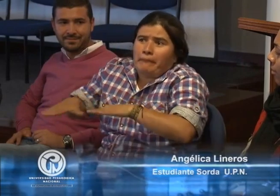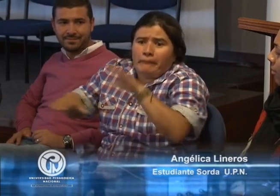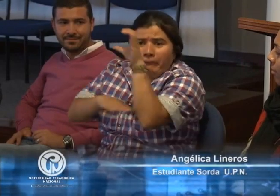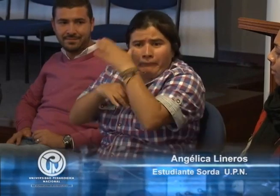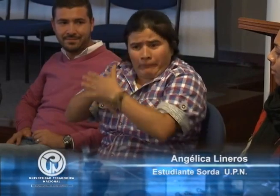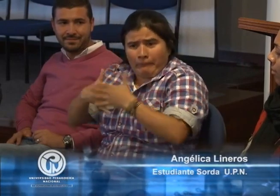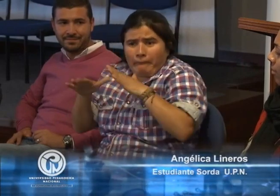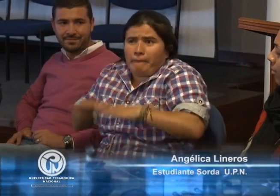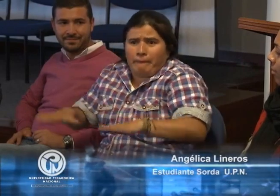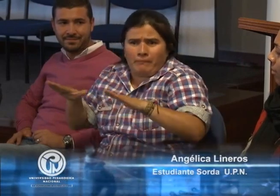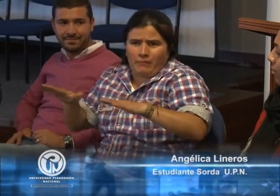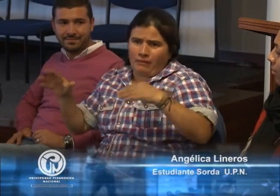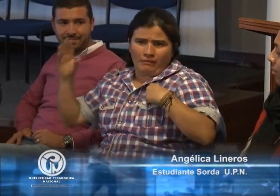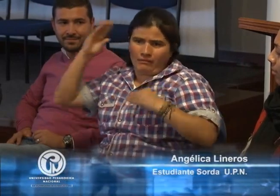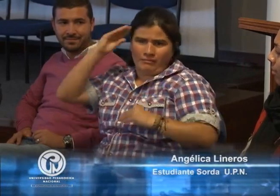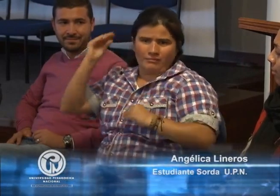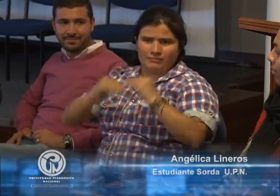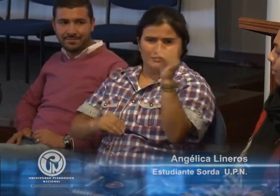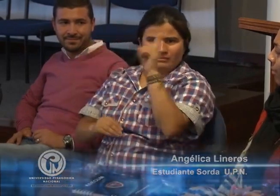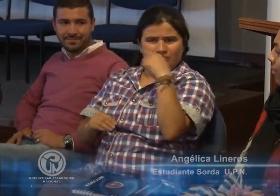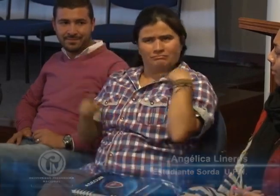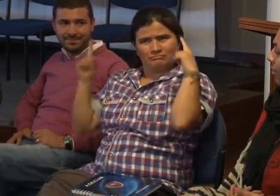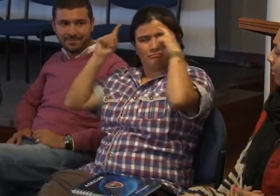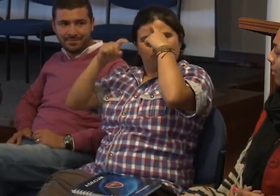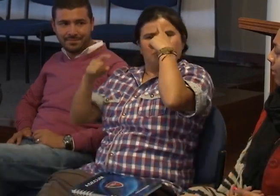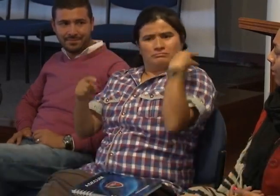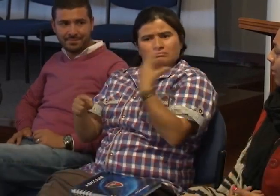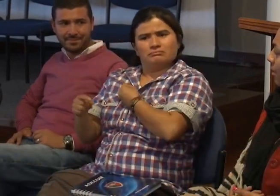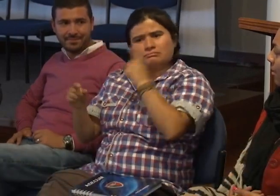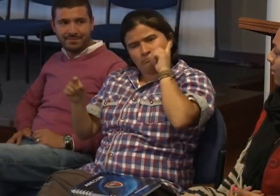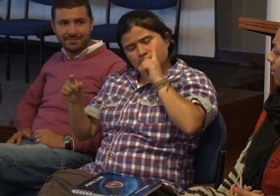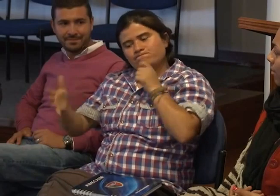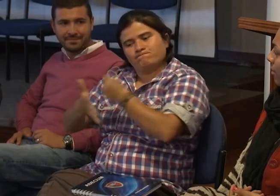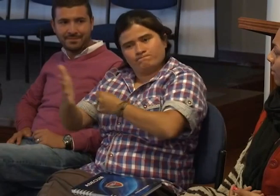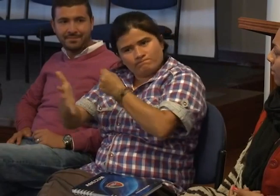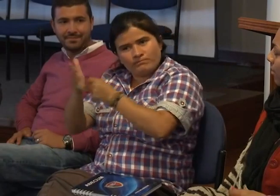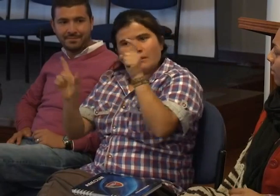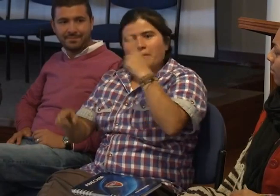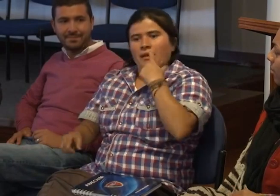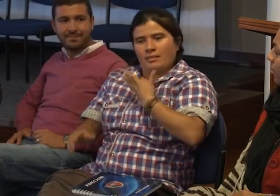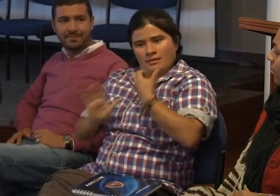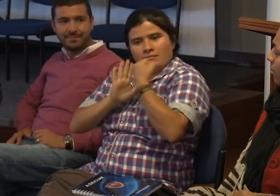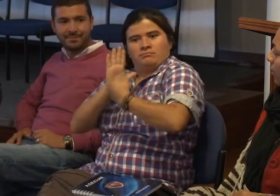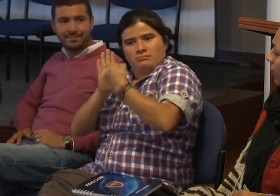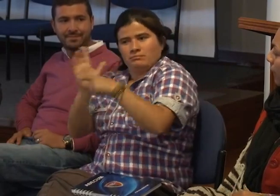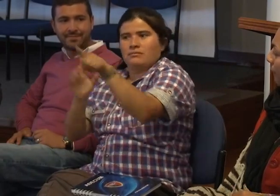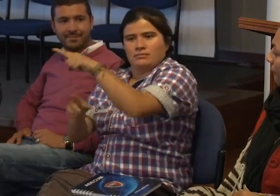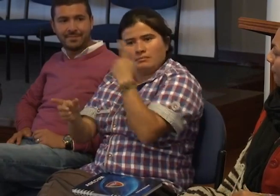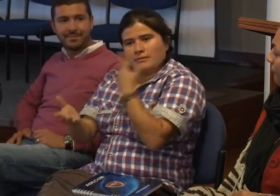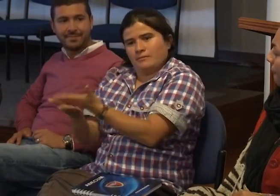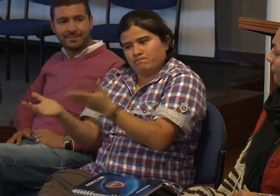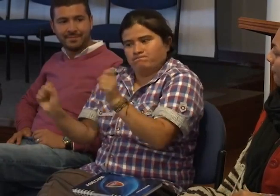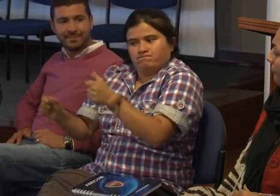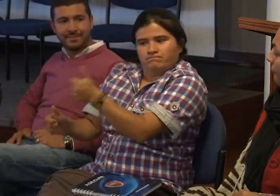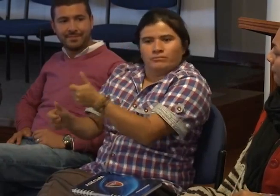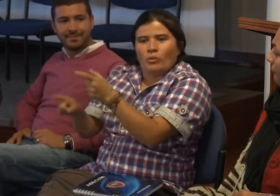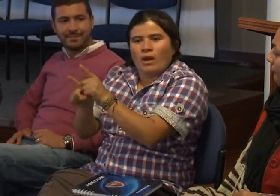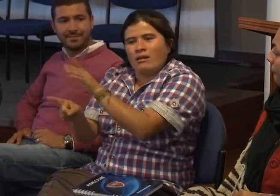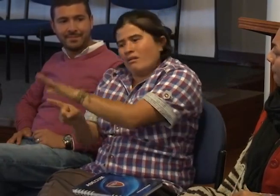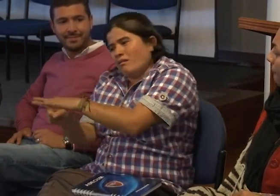se necesitaba mucha comunicación, que necesitaba español, porque la idea no es que nosotros nos sentemos a calentar banca y que seamos agentes pasivos en las